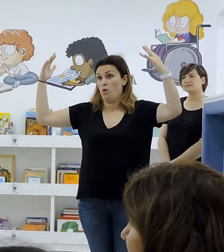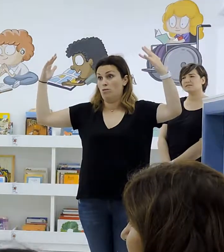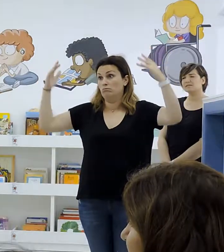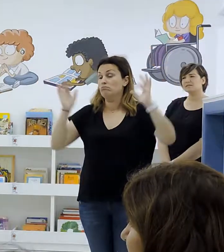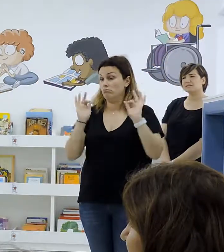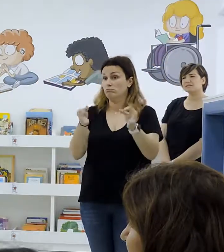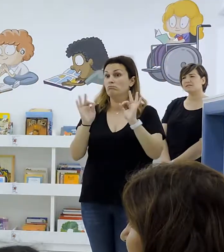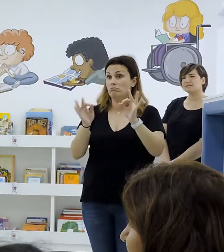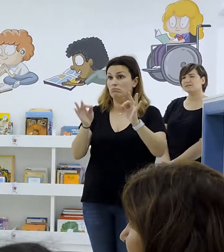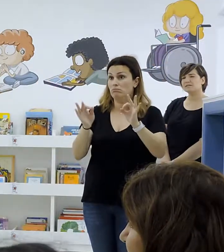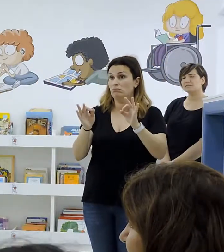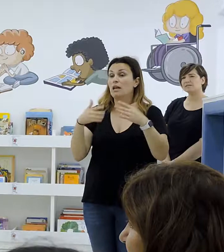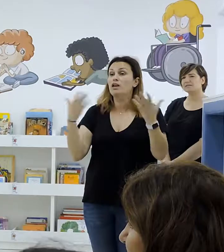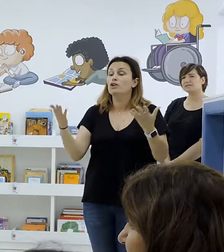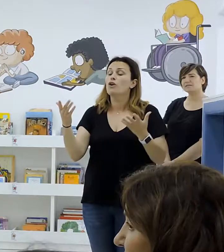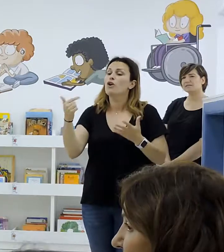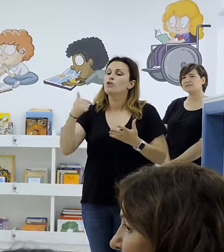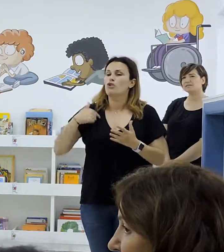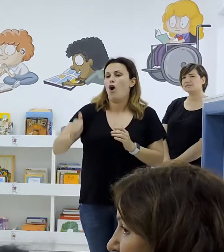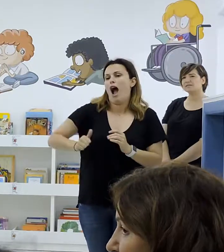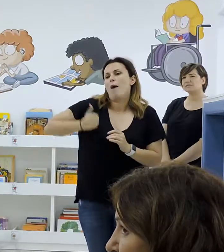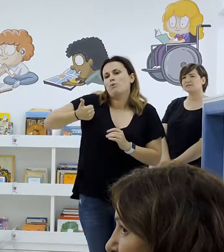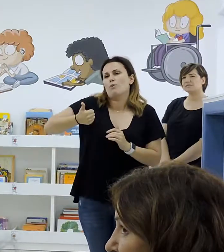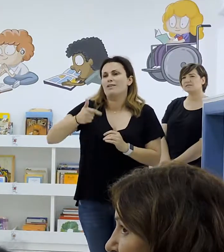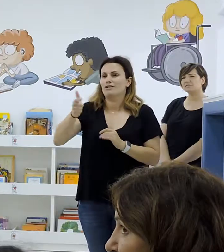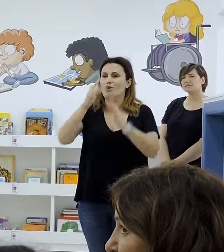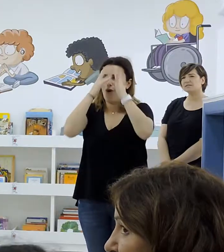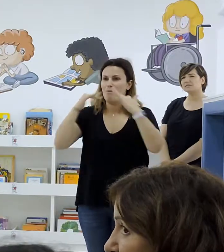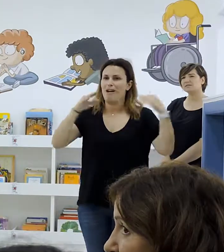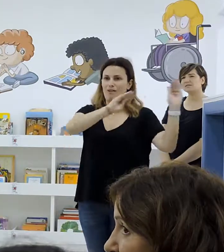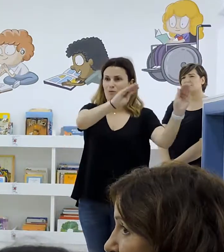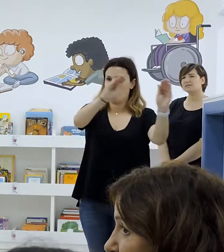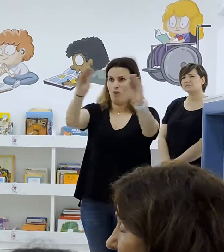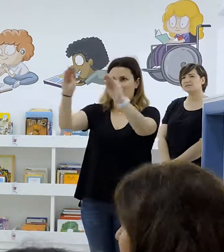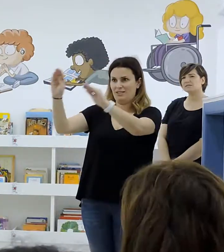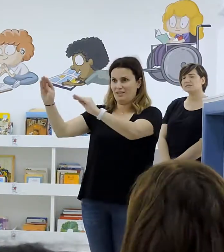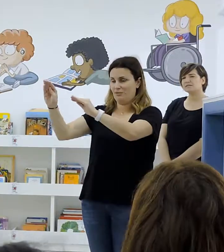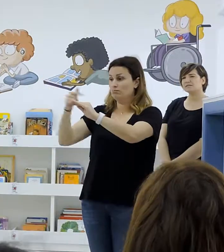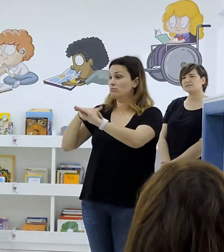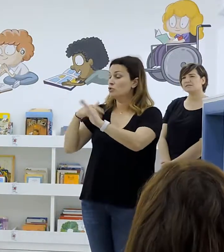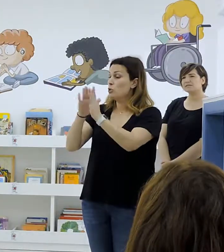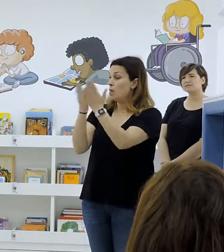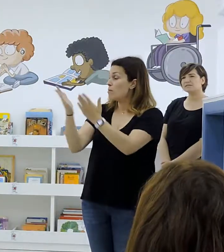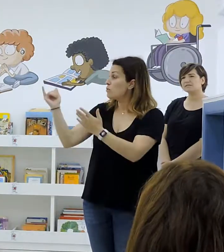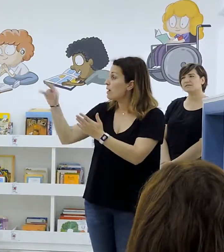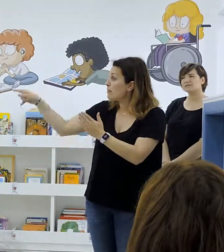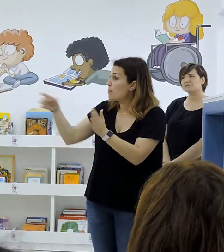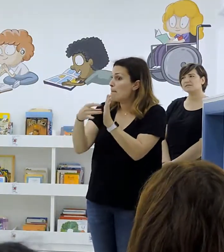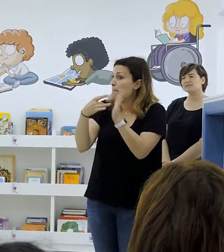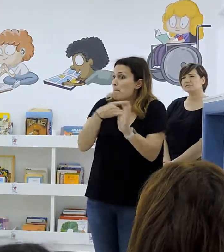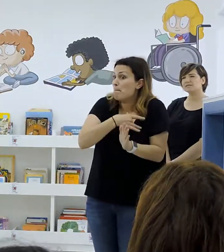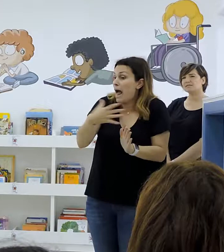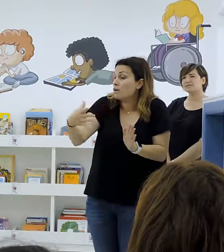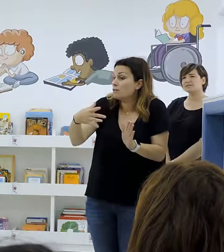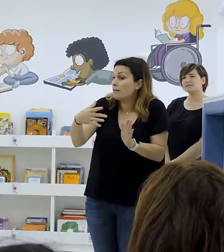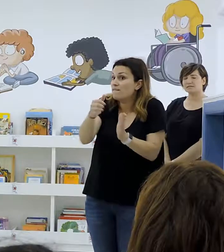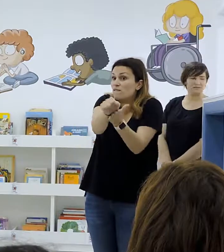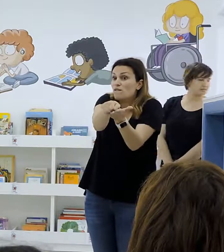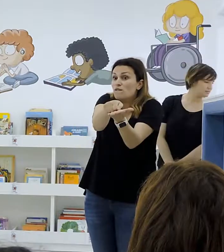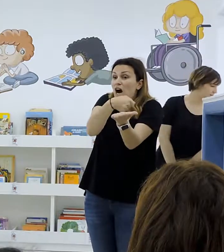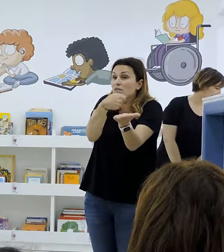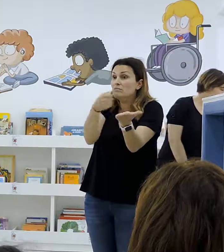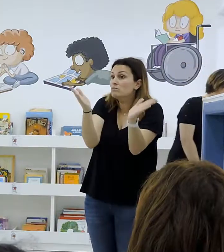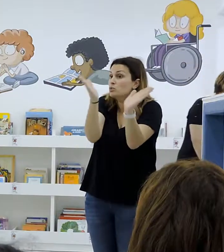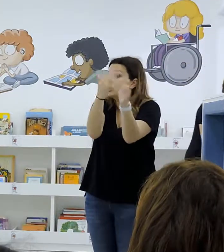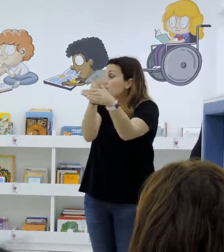hoy voy a utilizar vuestra imaginación, porque he traído un libro que de momento todavía está en blanco, ¿vale? Está todavía